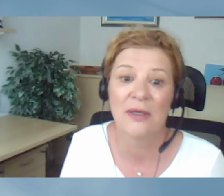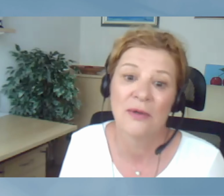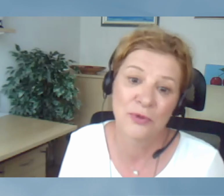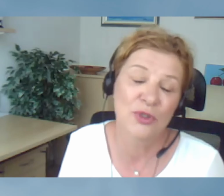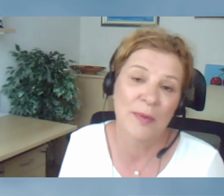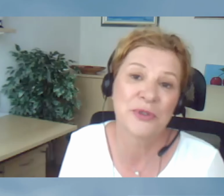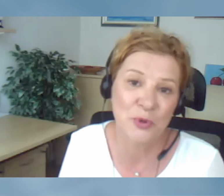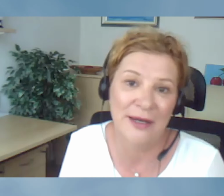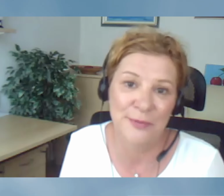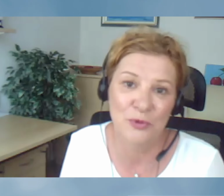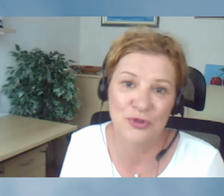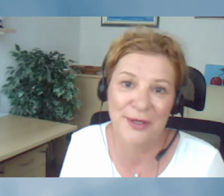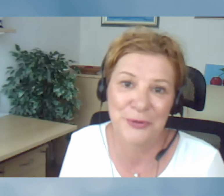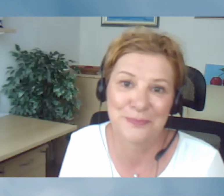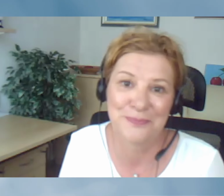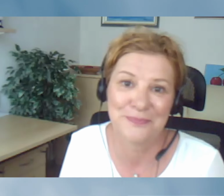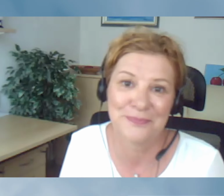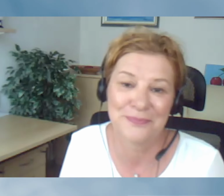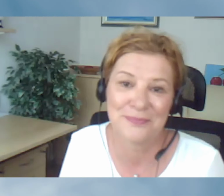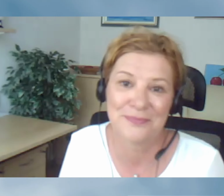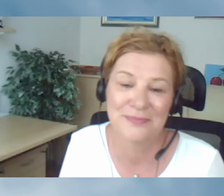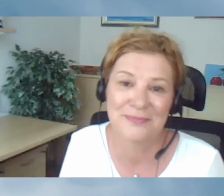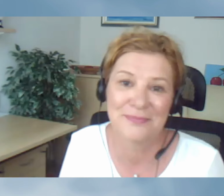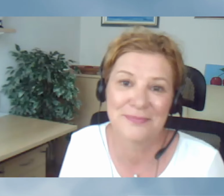službi oziroma pri socialnem vključevanju?